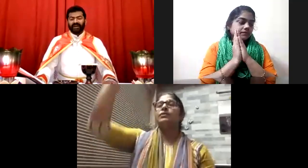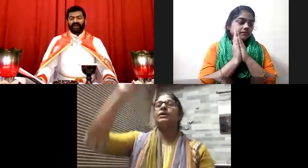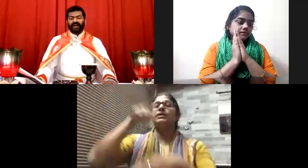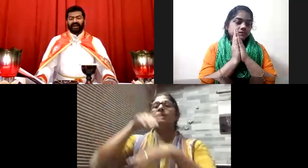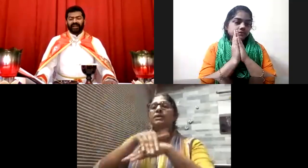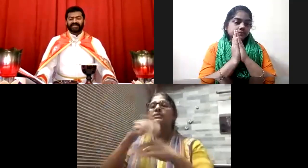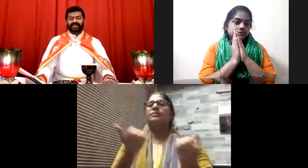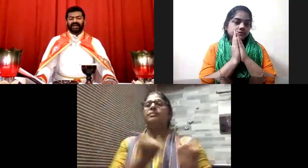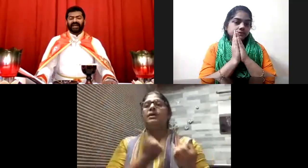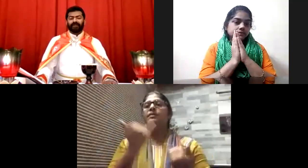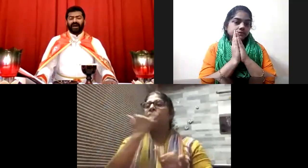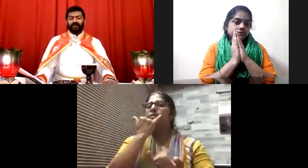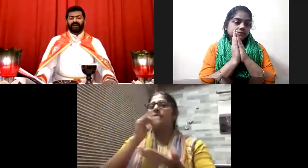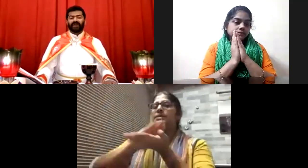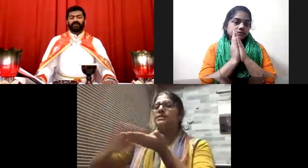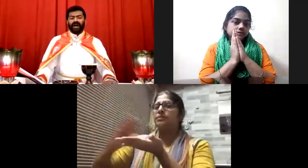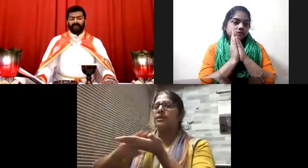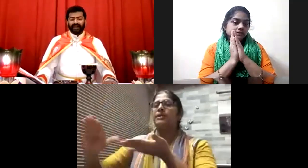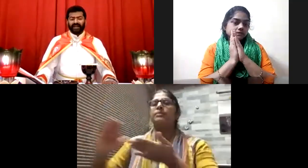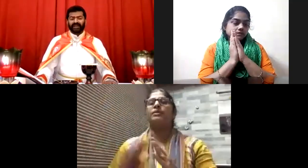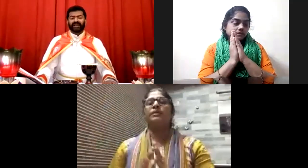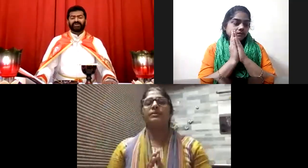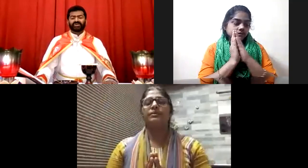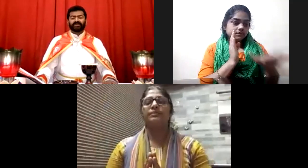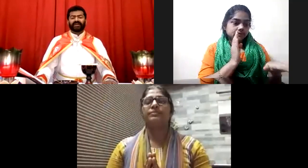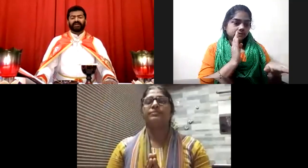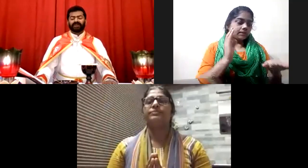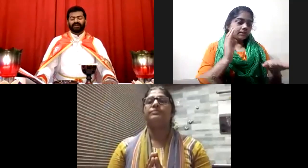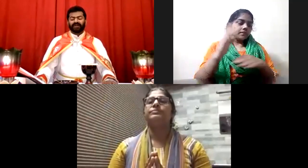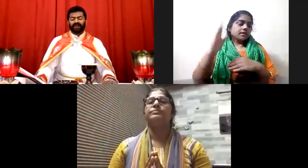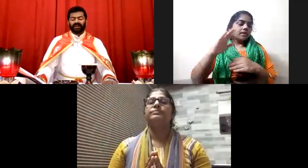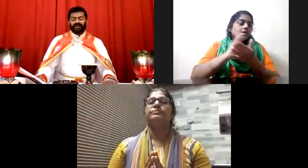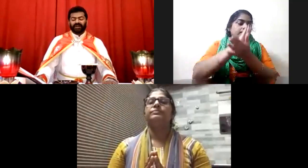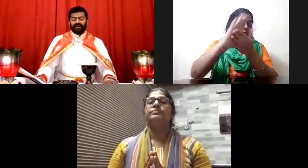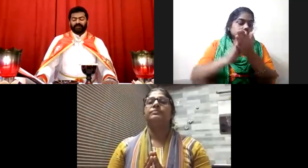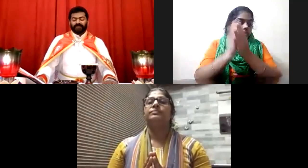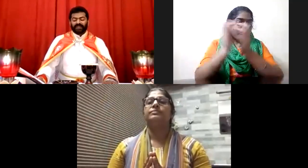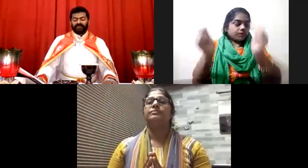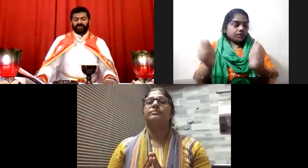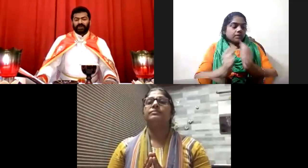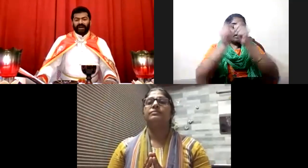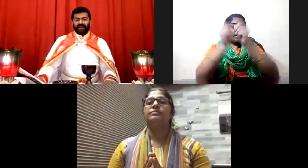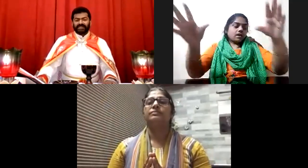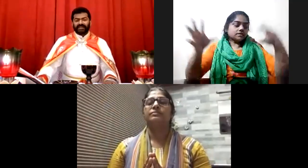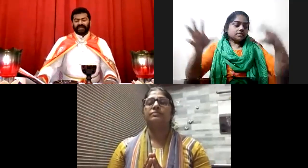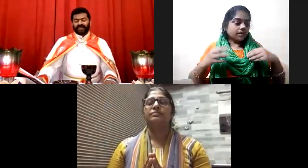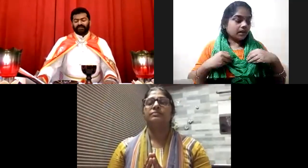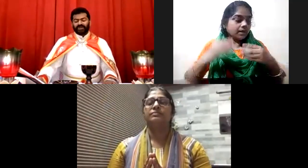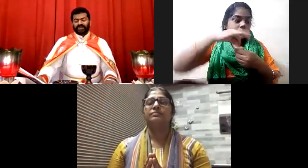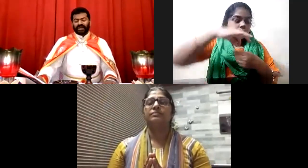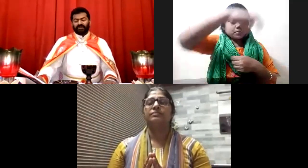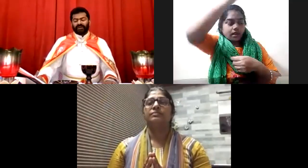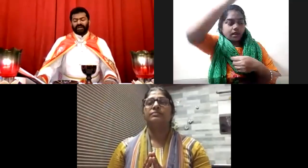കർത്താവേ, അങ്ങയുടെ ദാസരുടെ പാപങ്ങളും അപരാധങ്ങളും ക്ഷമിക്കണമേ. വിശുദ്ധ കുർബാന